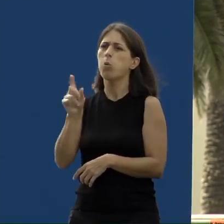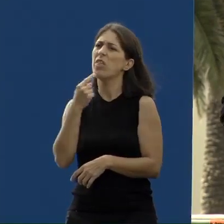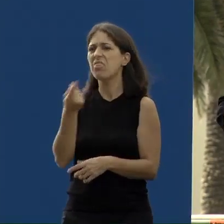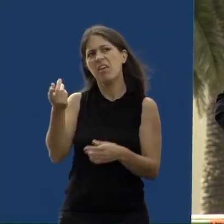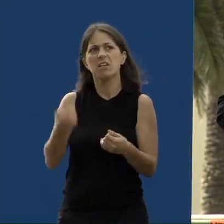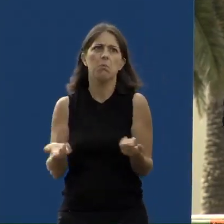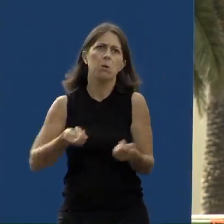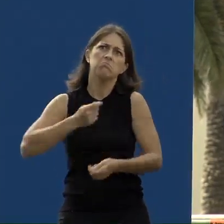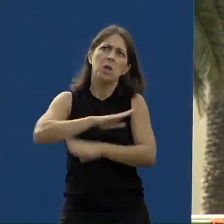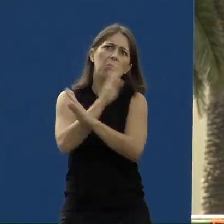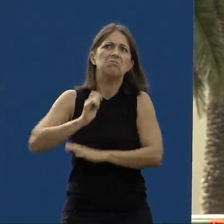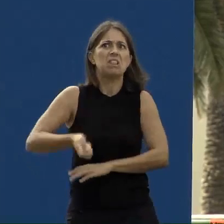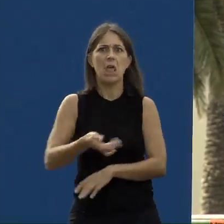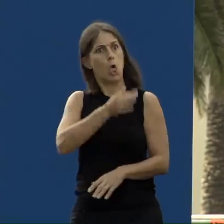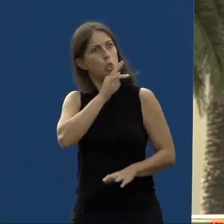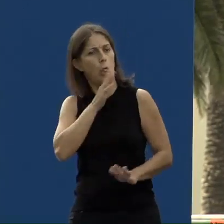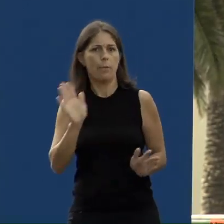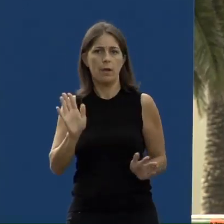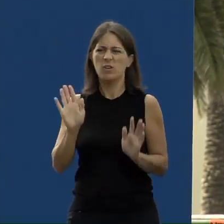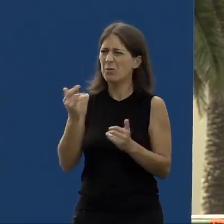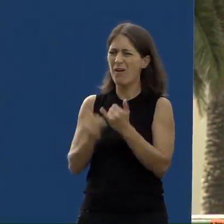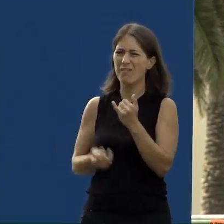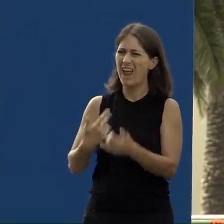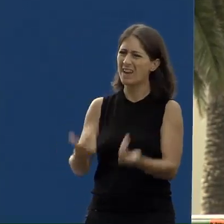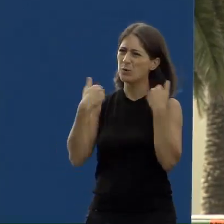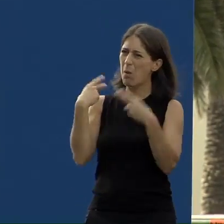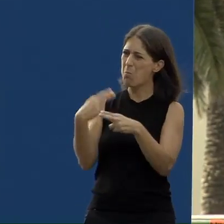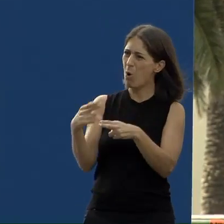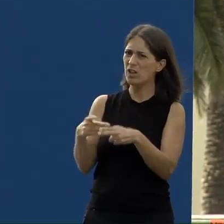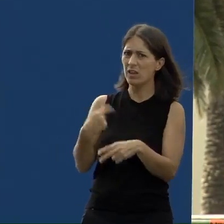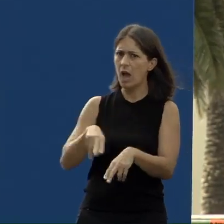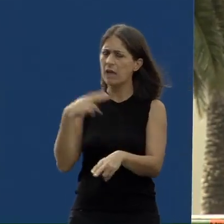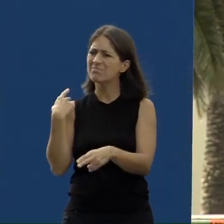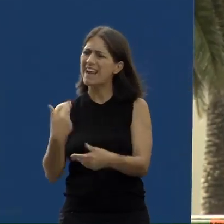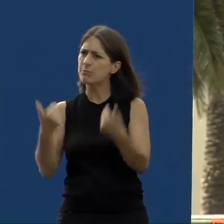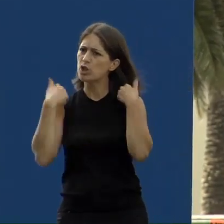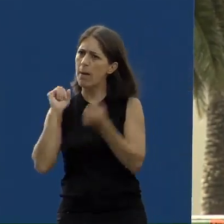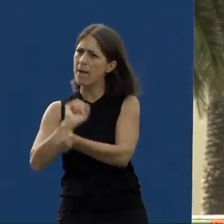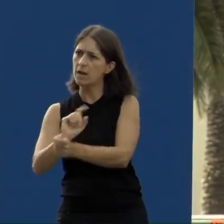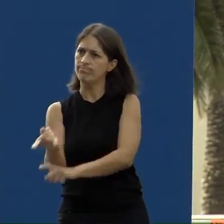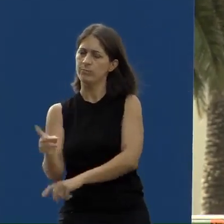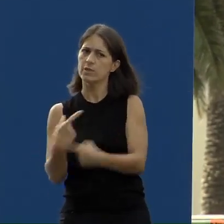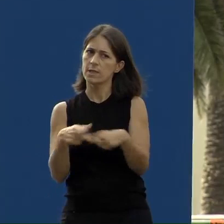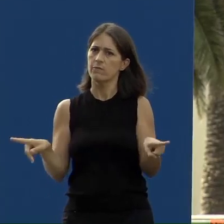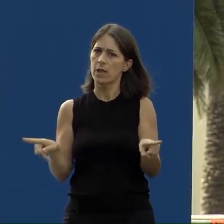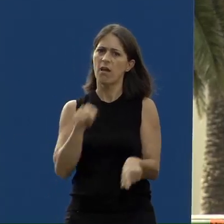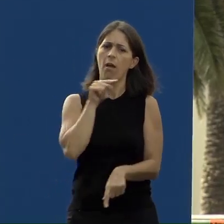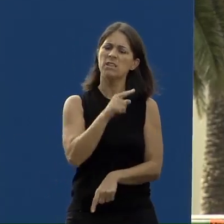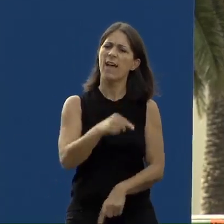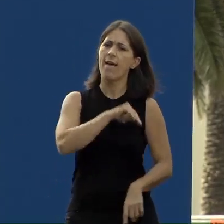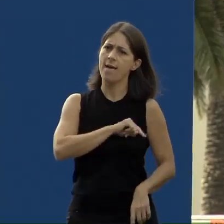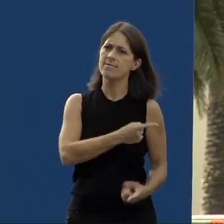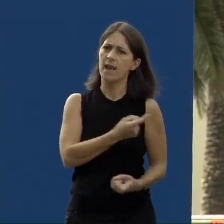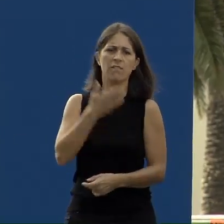ainda non hai sentencia, non, claro, pero que a responsabilidade política non é a responsabilidade penal. A responsabilidade política exixe ética,